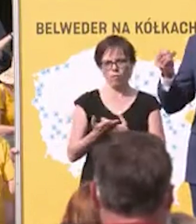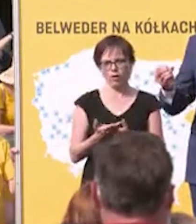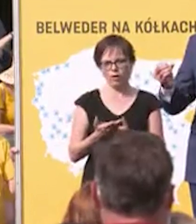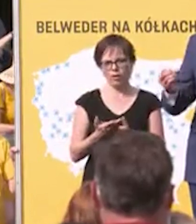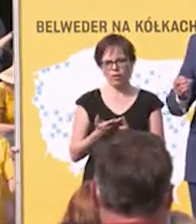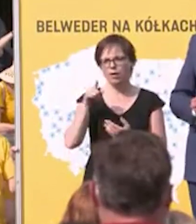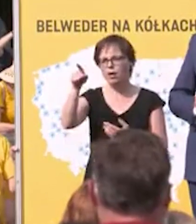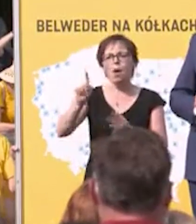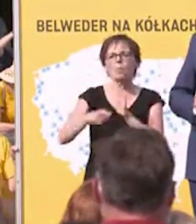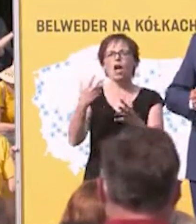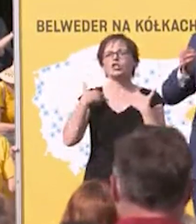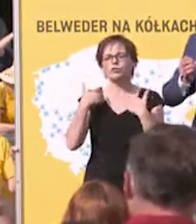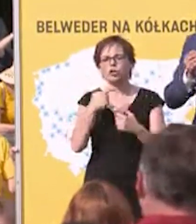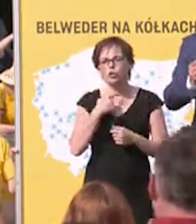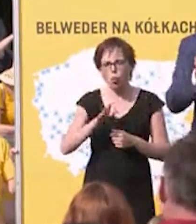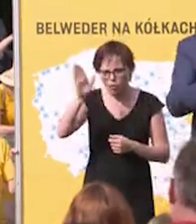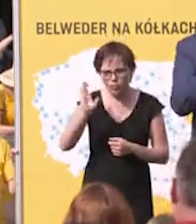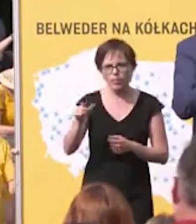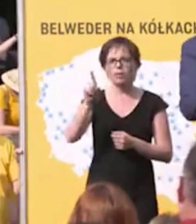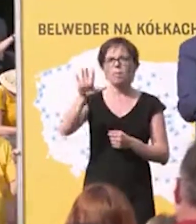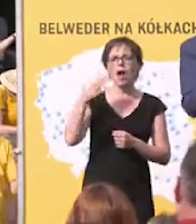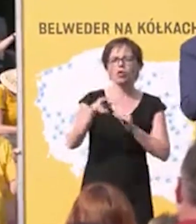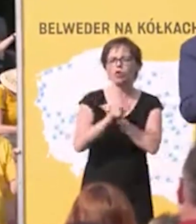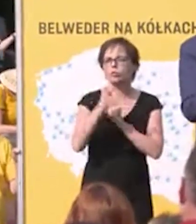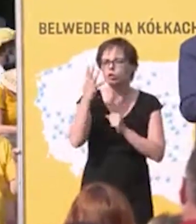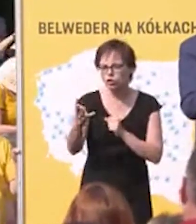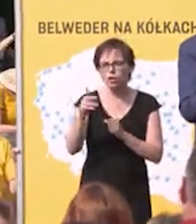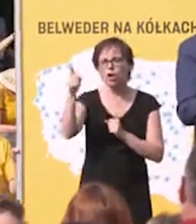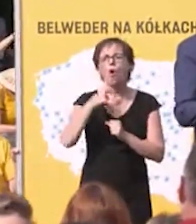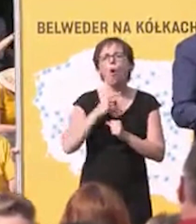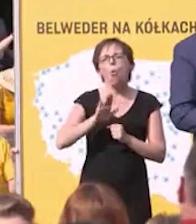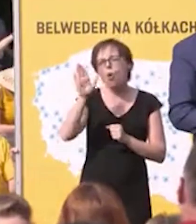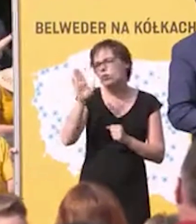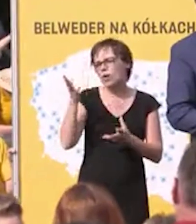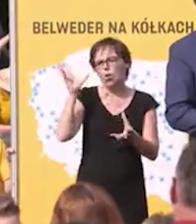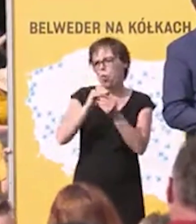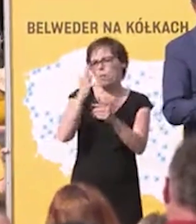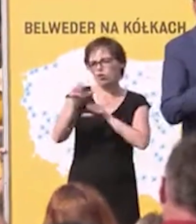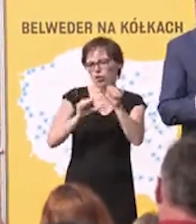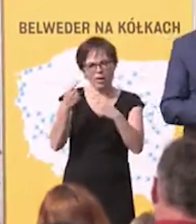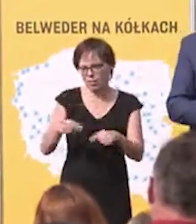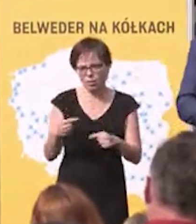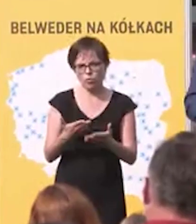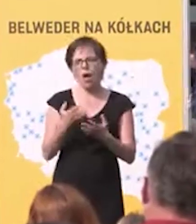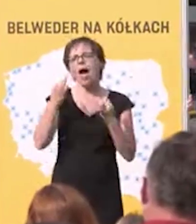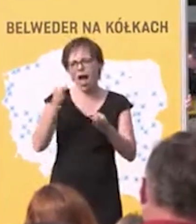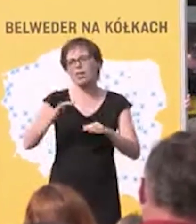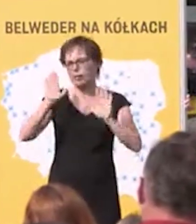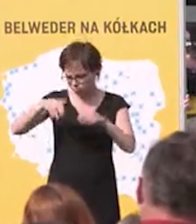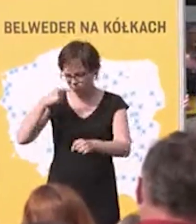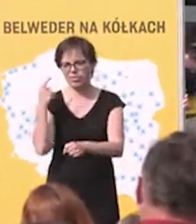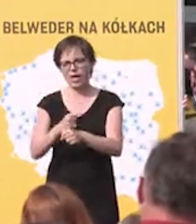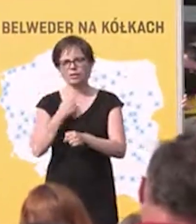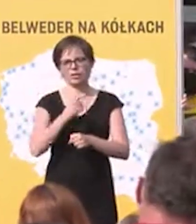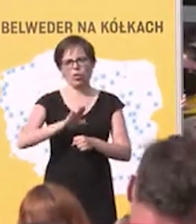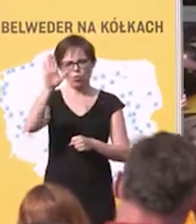Głosuję po raz pierwszy w życiu. Mam 84 lata, nie głosowałam od 50 lat. A teraz zagłosuję.